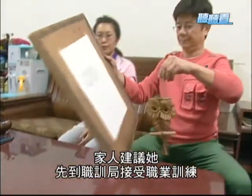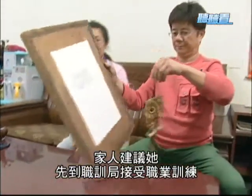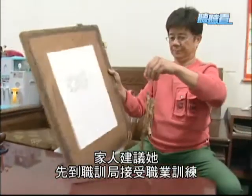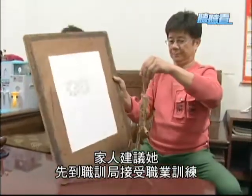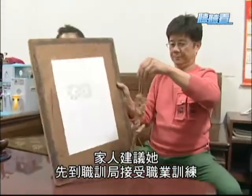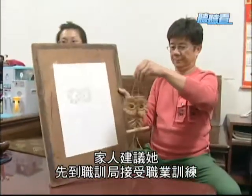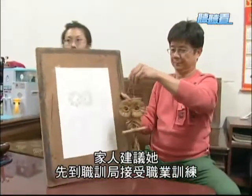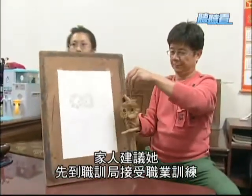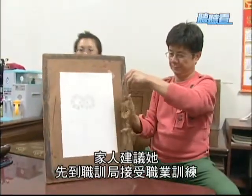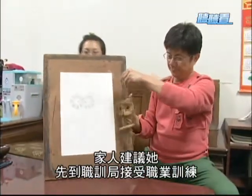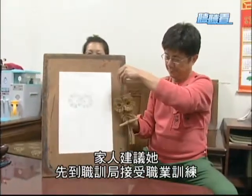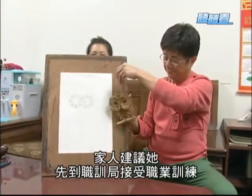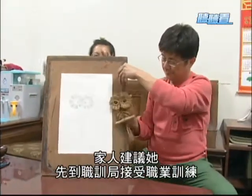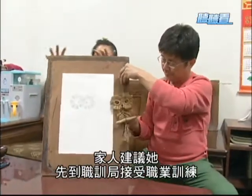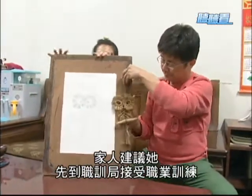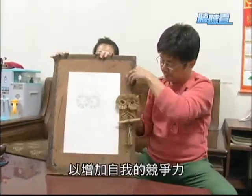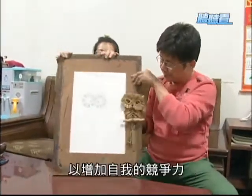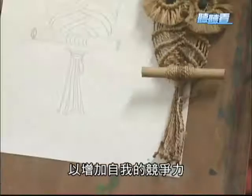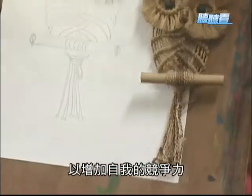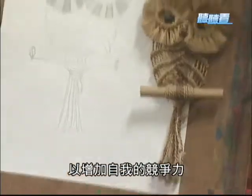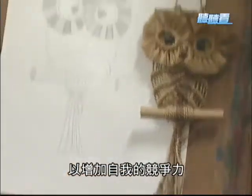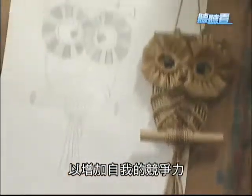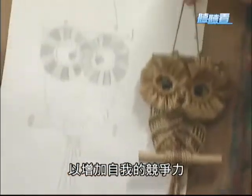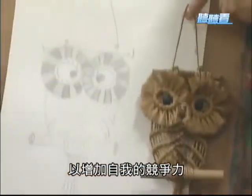接受职业训练，以增加自我的竞争力。